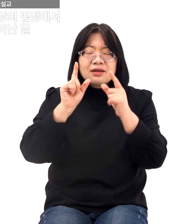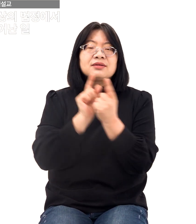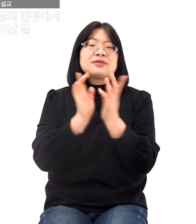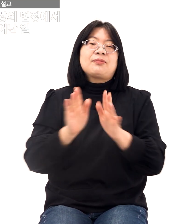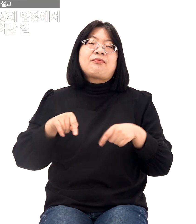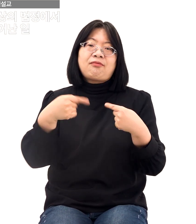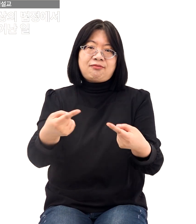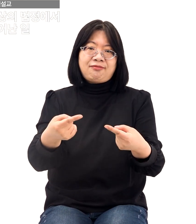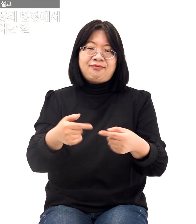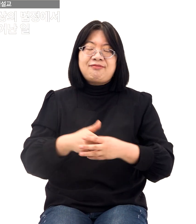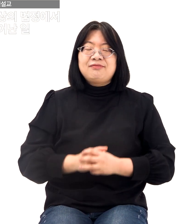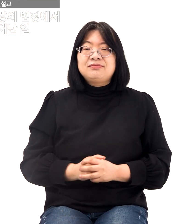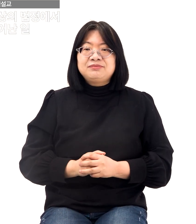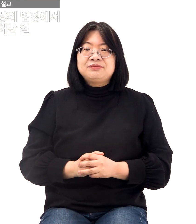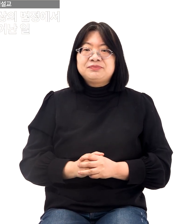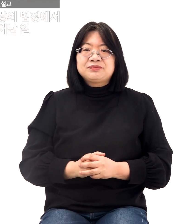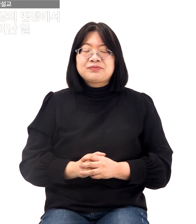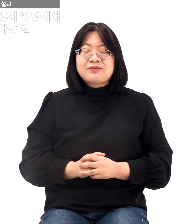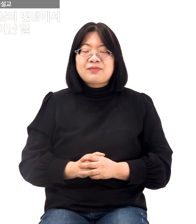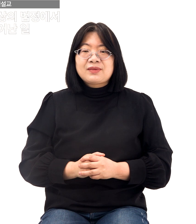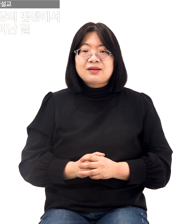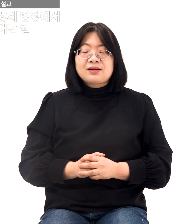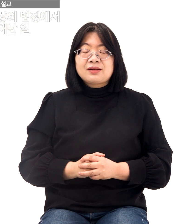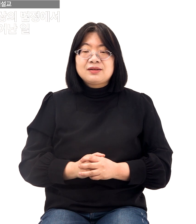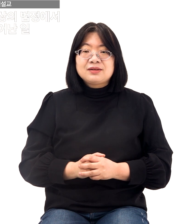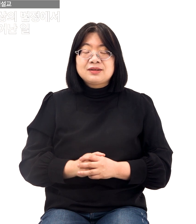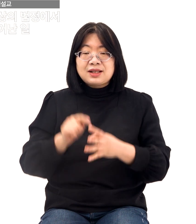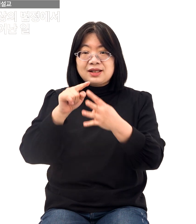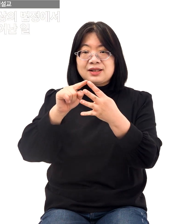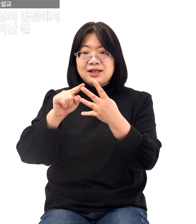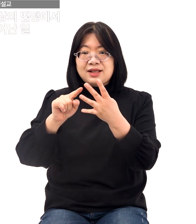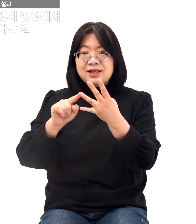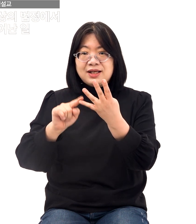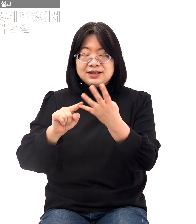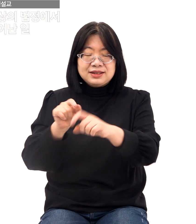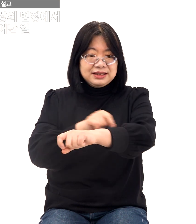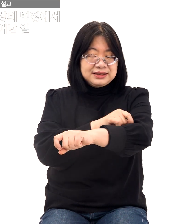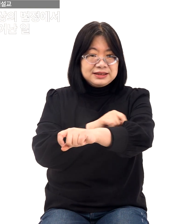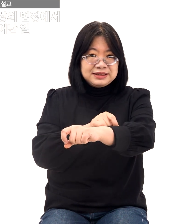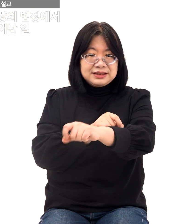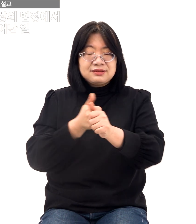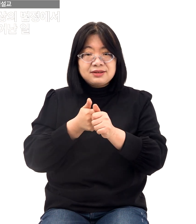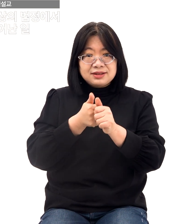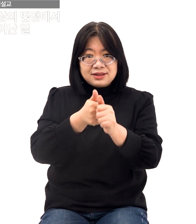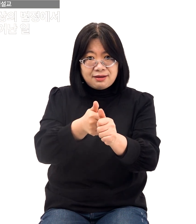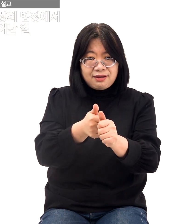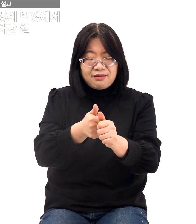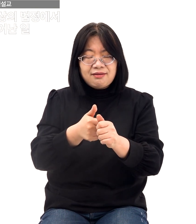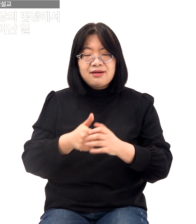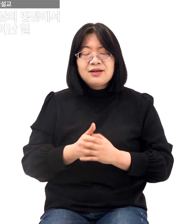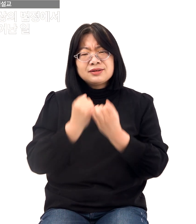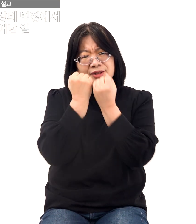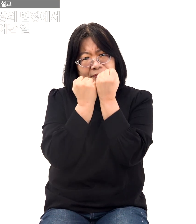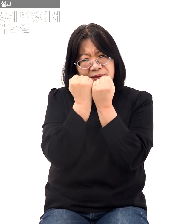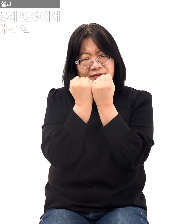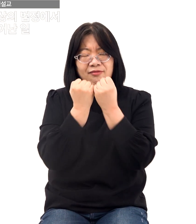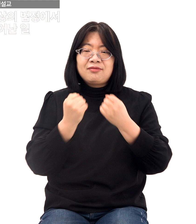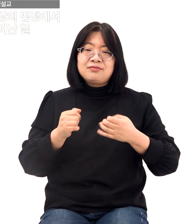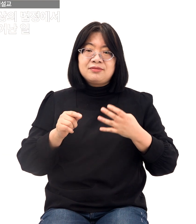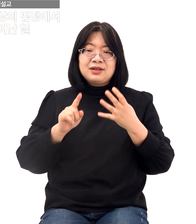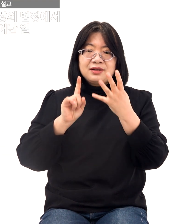합니다. 이 네 가지 특징을 좇아서 과연 네